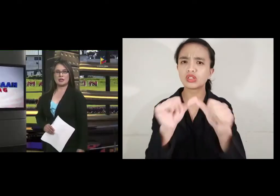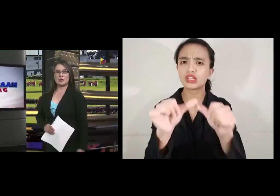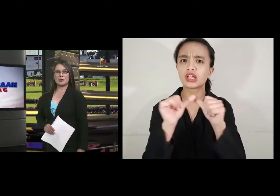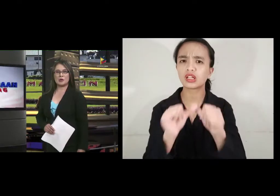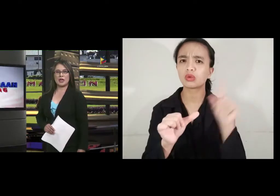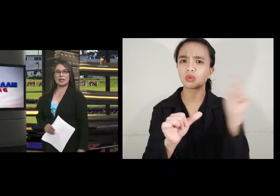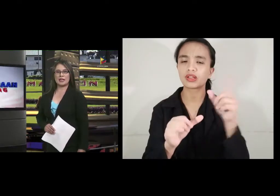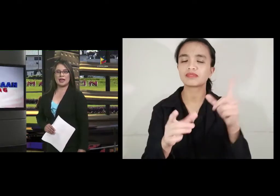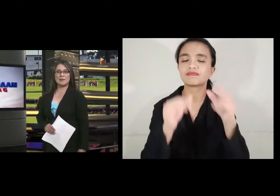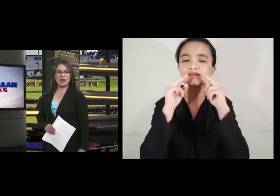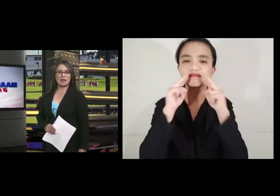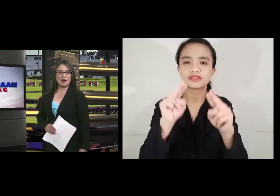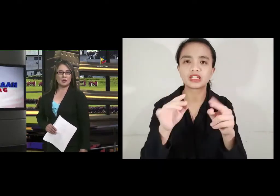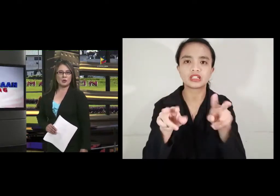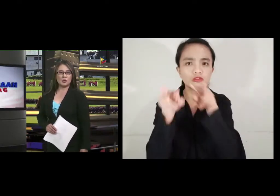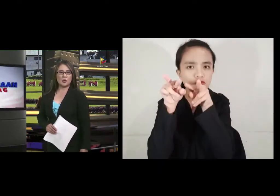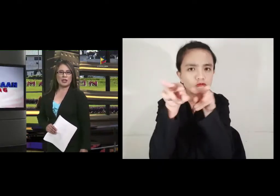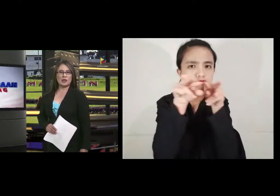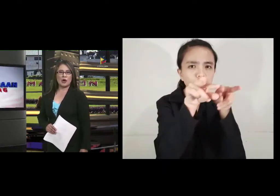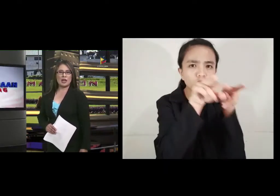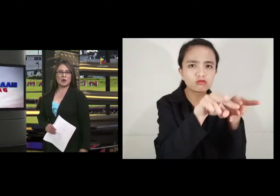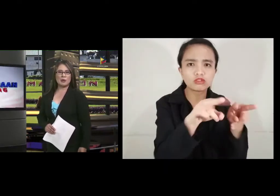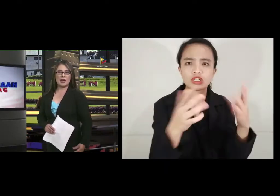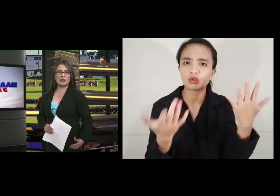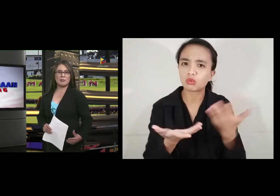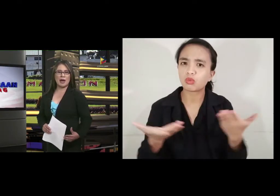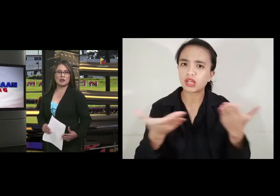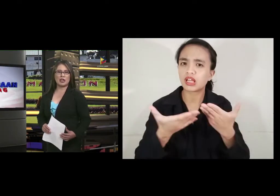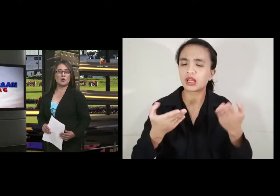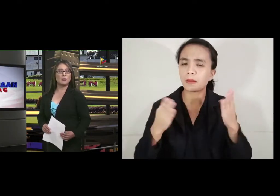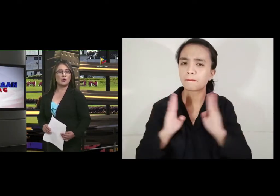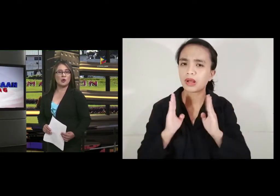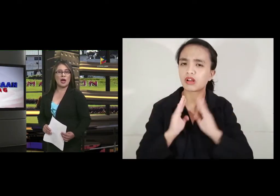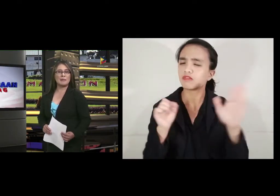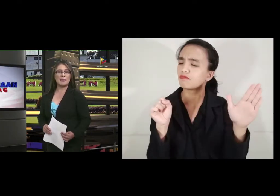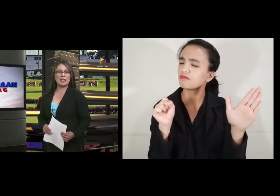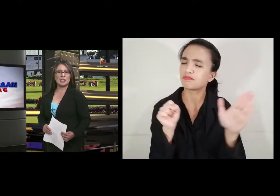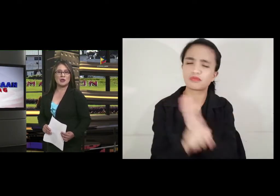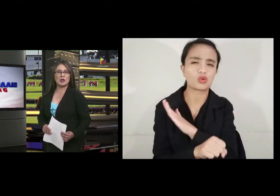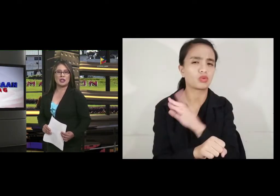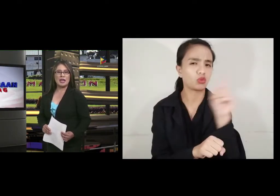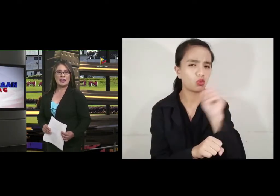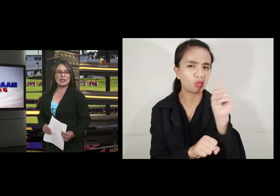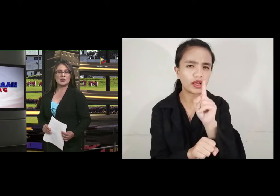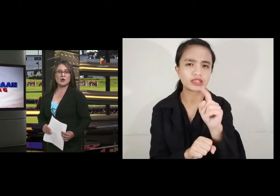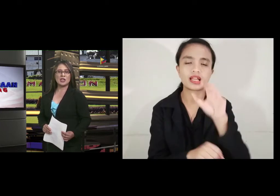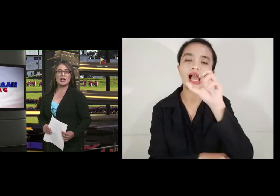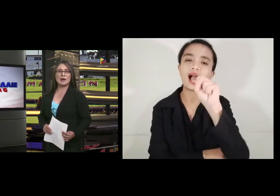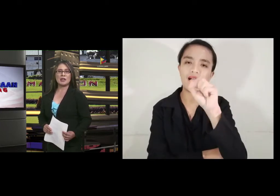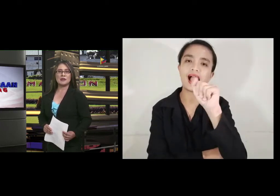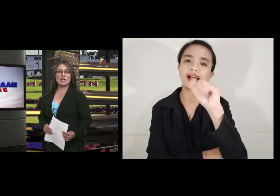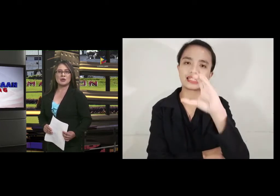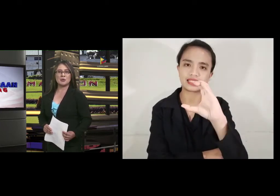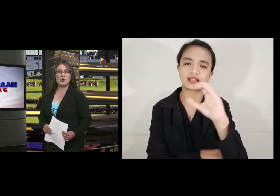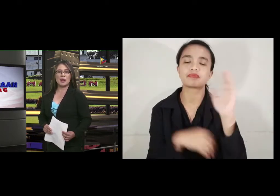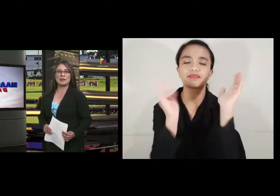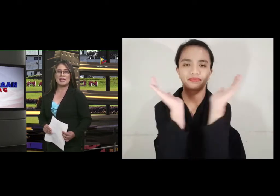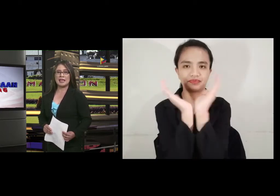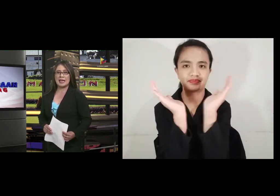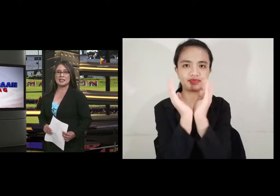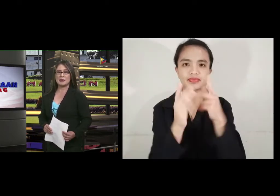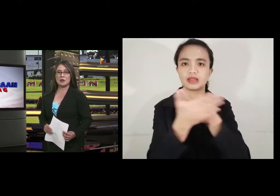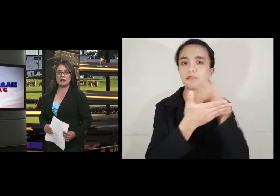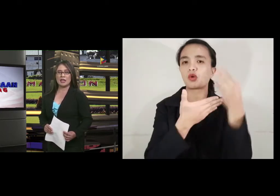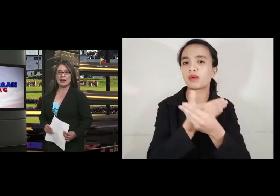Iti panagtultuloy iti damag, tututukan ti lokal a gobyerno ti Baguio ti umno nga implementasyon ti Social Amelioration Program